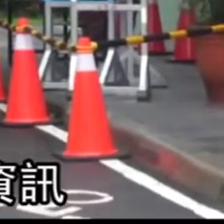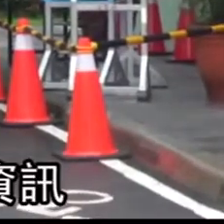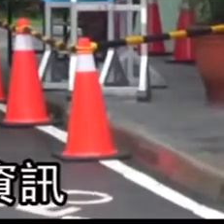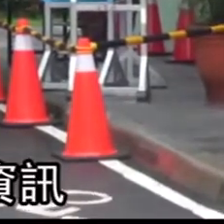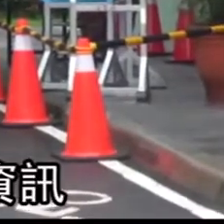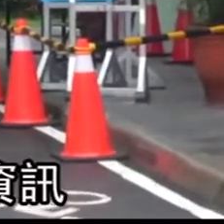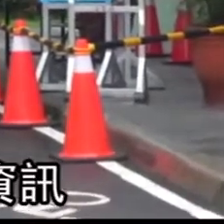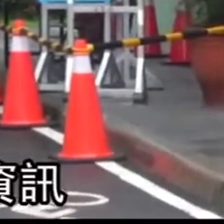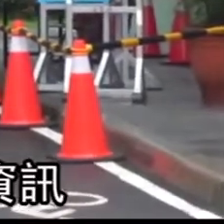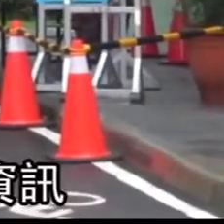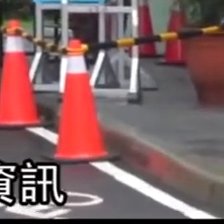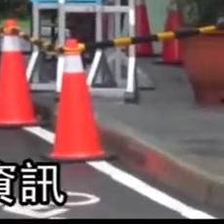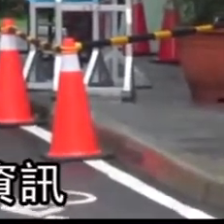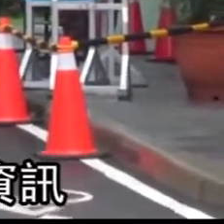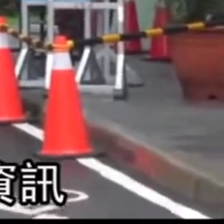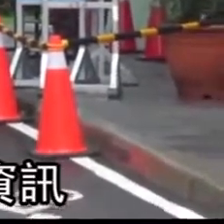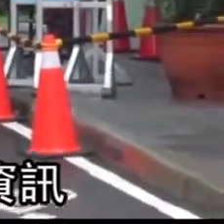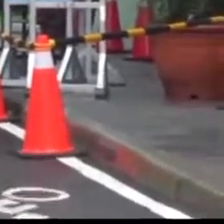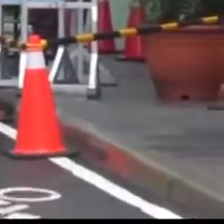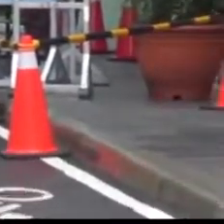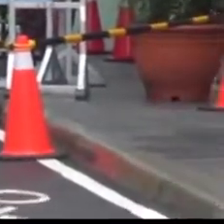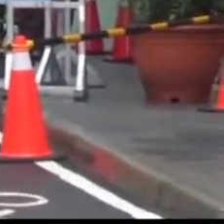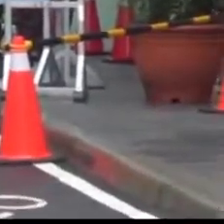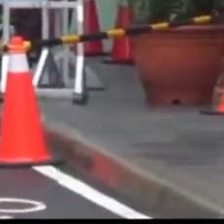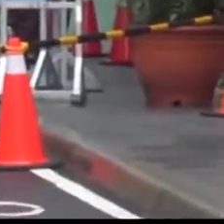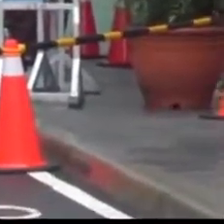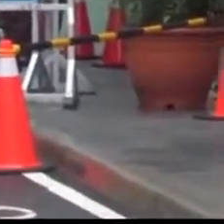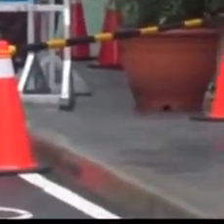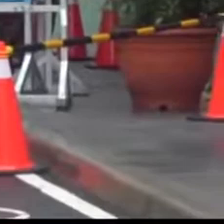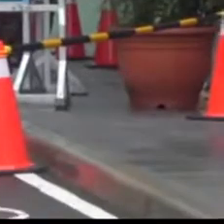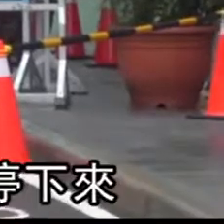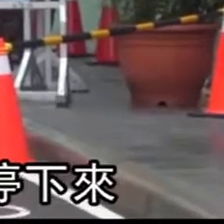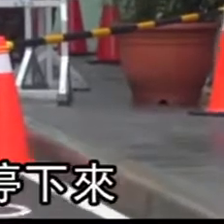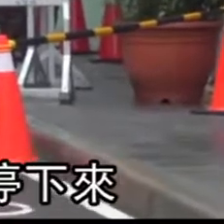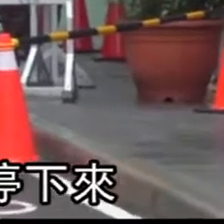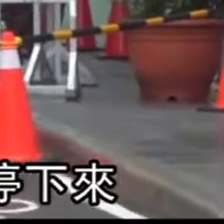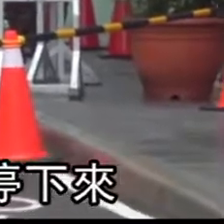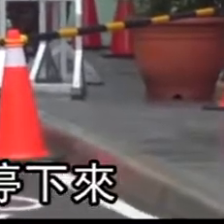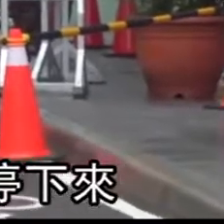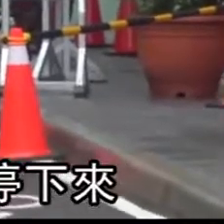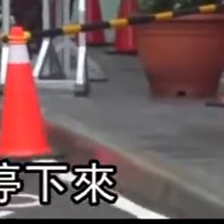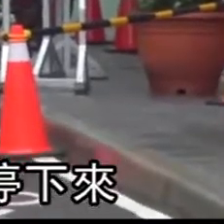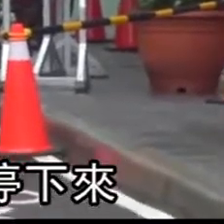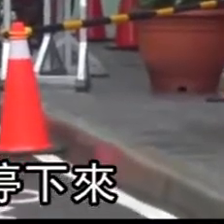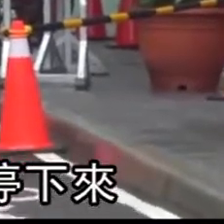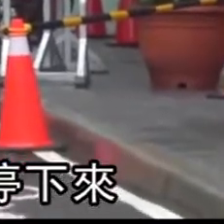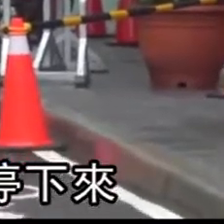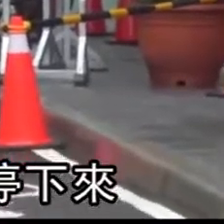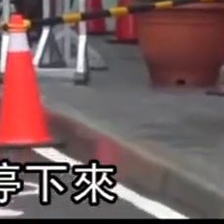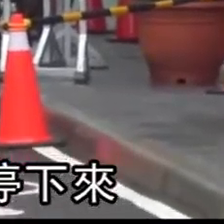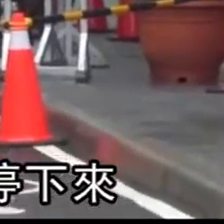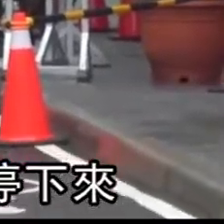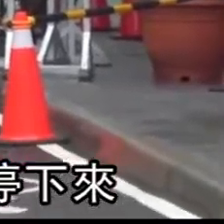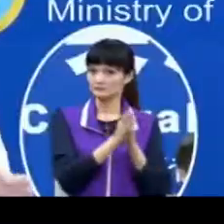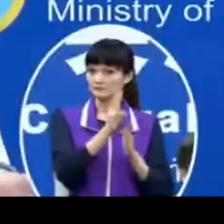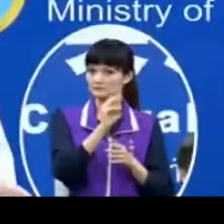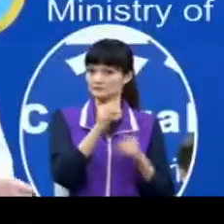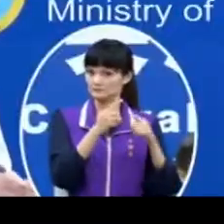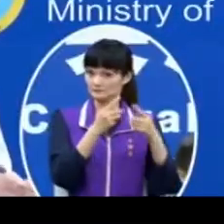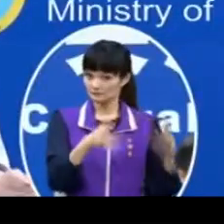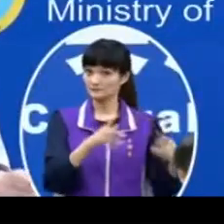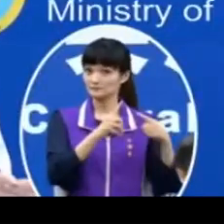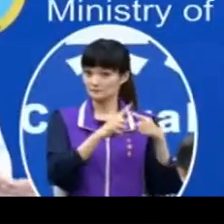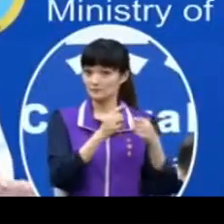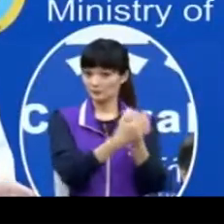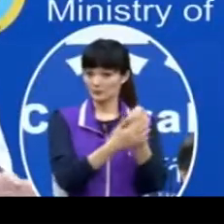实没有得到足够的资讯，那所以台大就觉得是暂时要两边的交流先停下来，其实